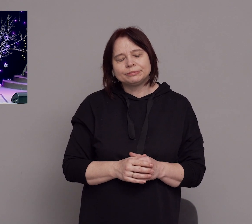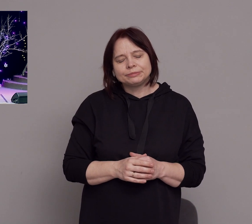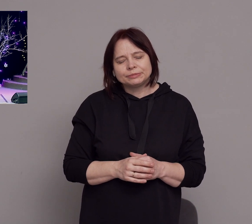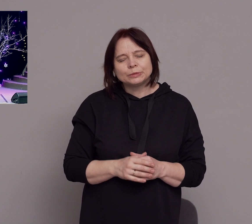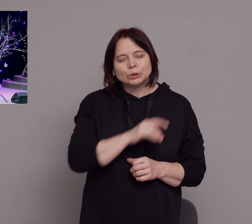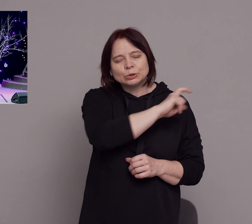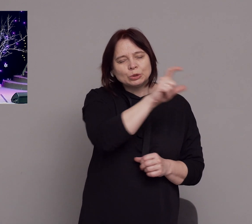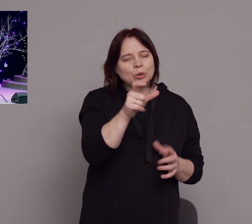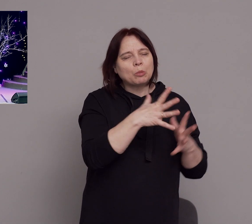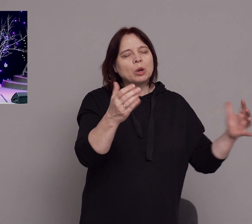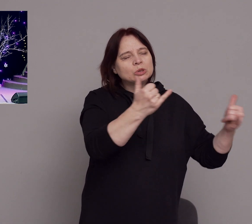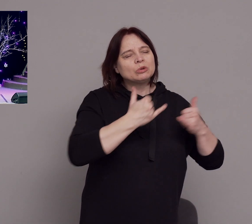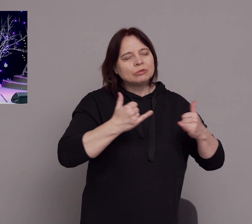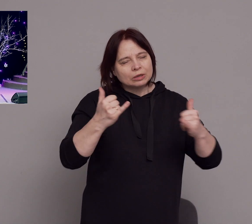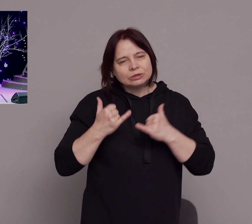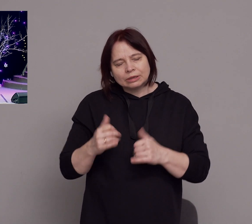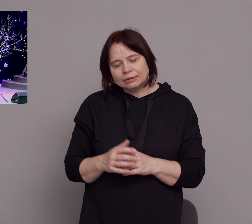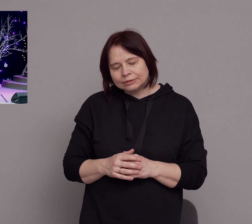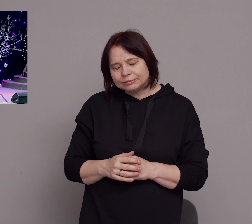Господь, прости нас, что